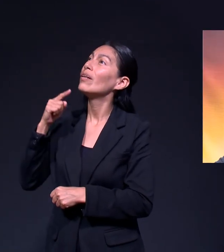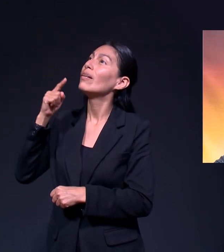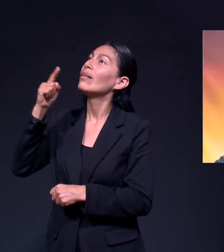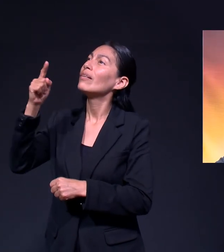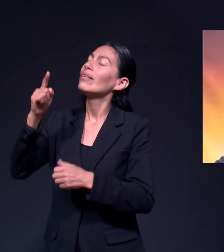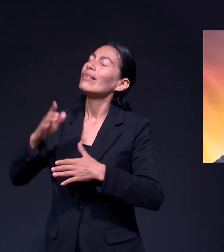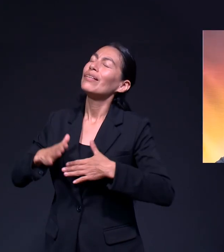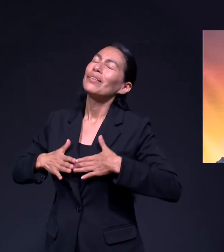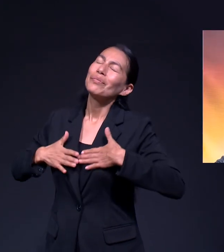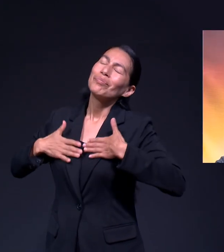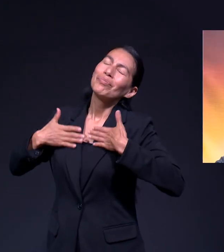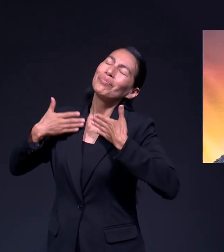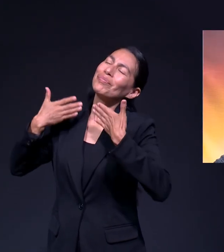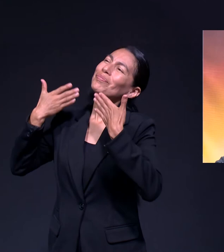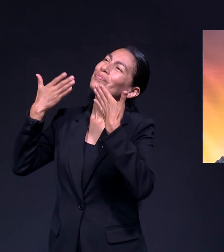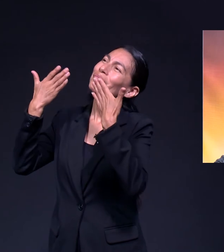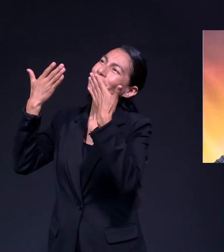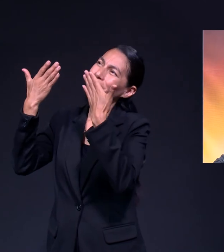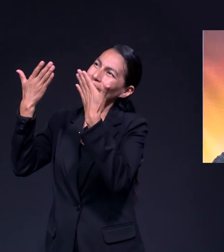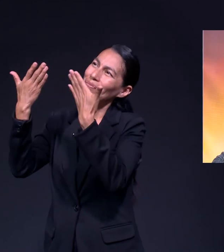en quien confiar